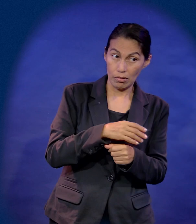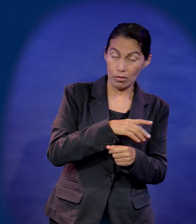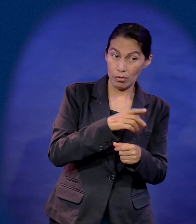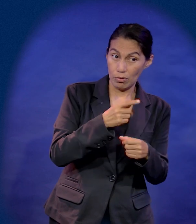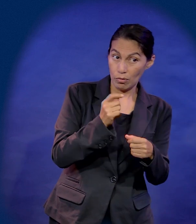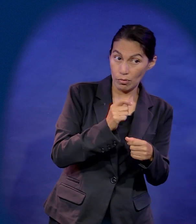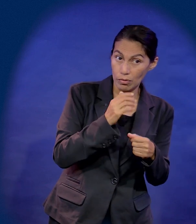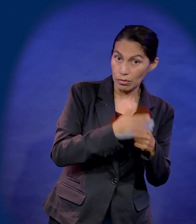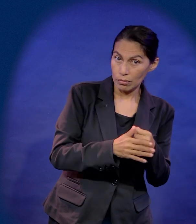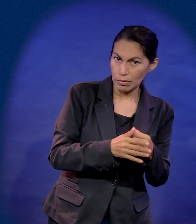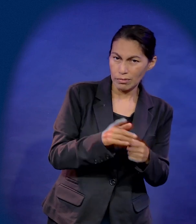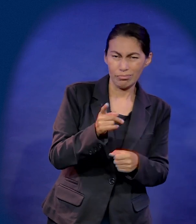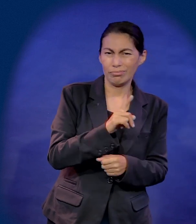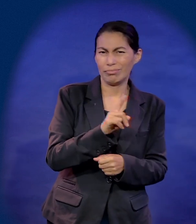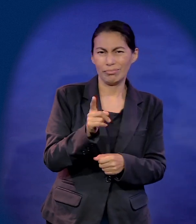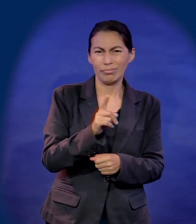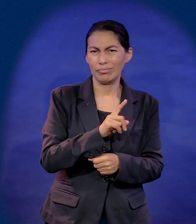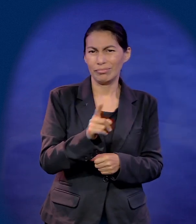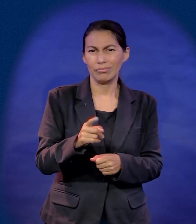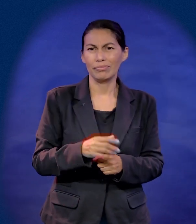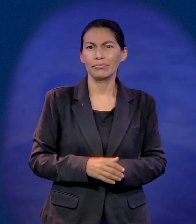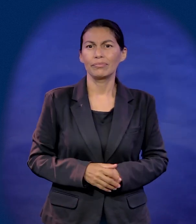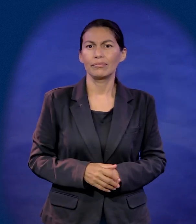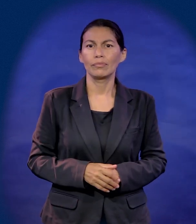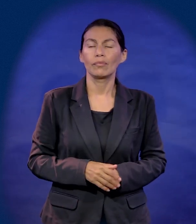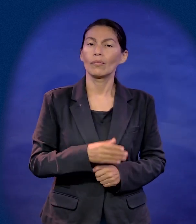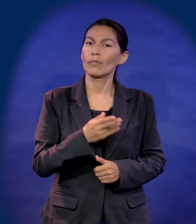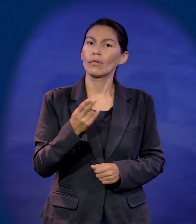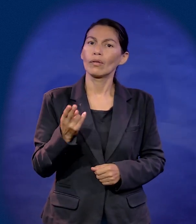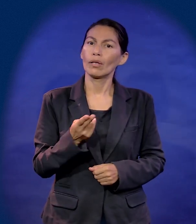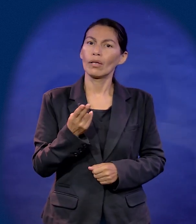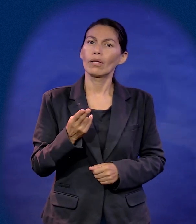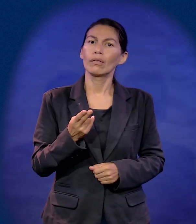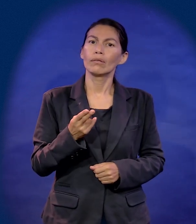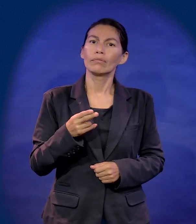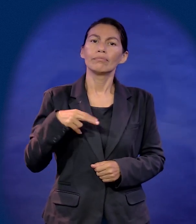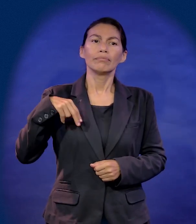clamar allí. Aquí no. Aquí no.